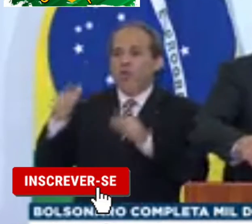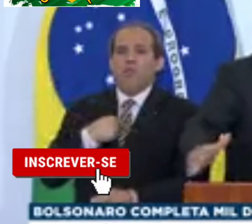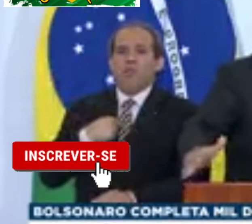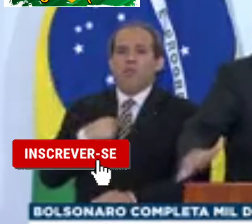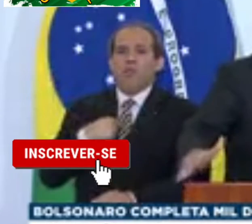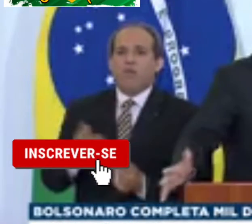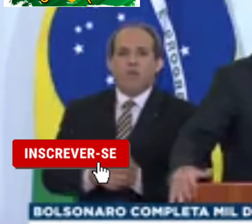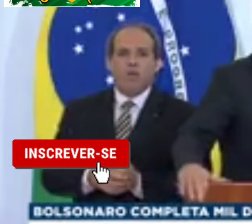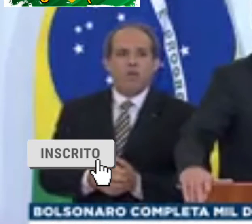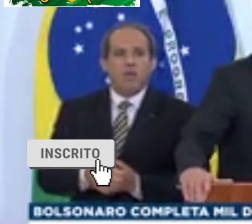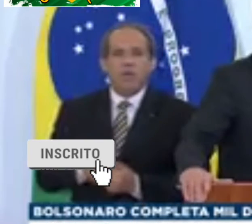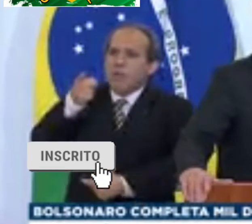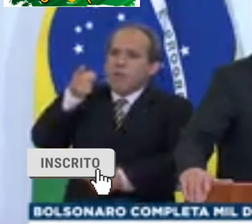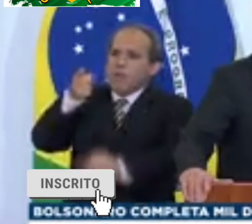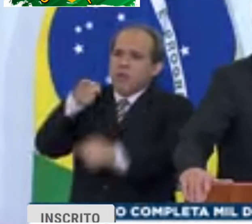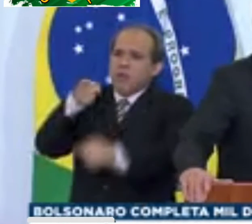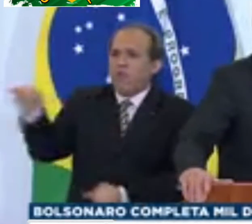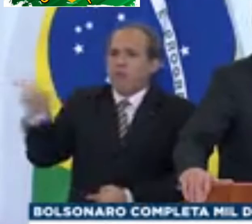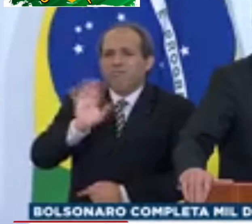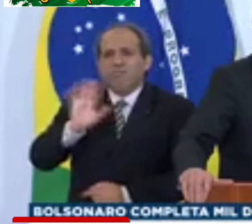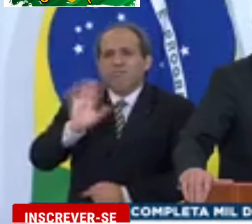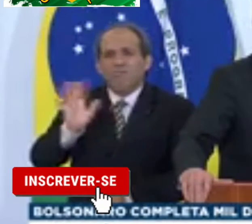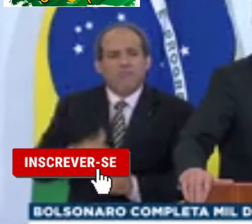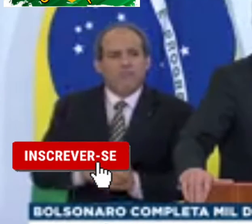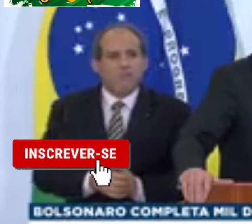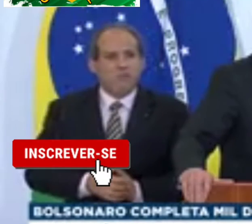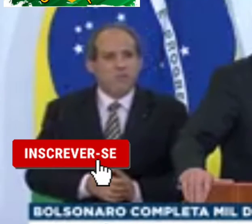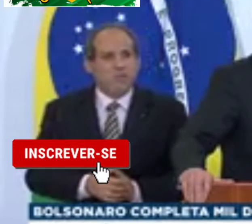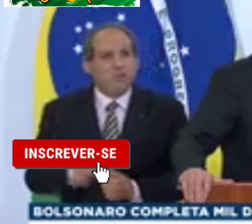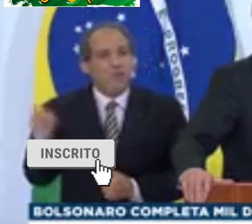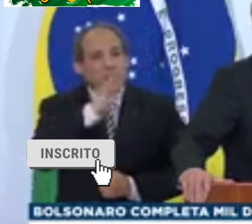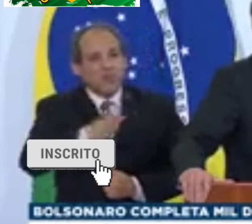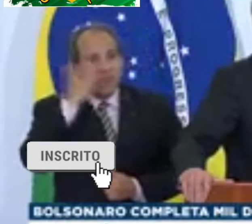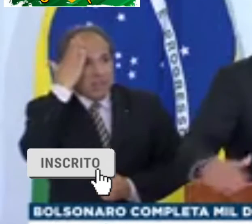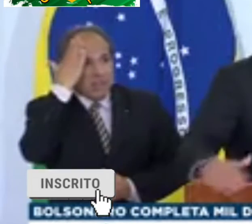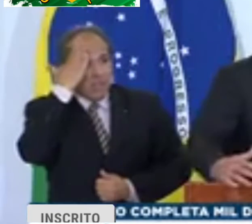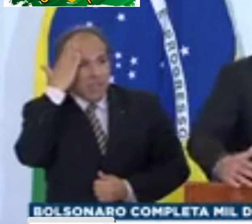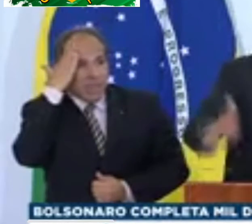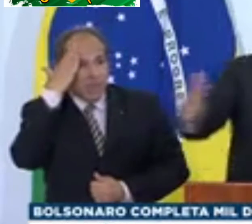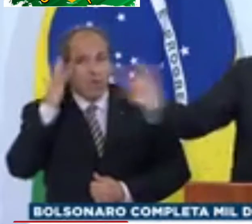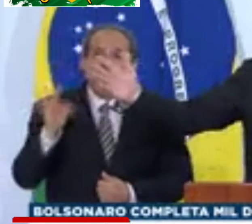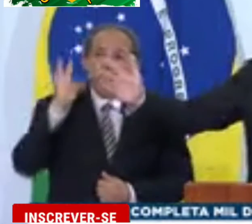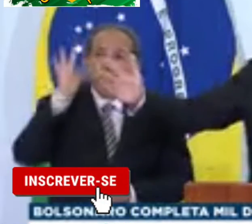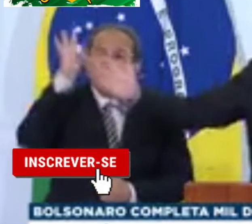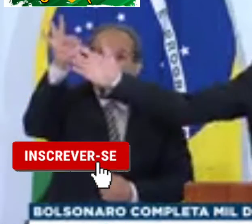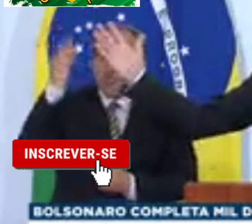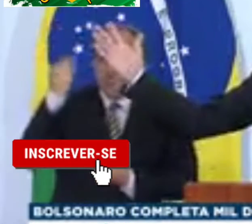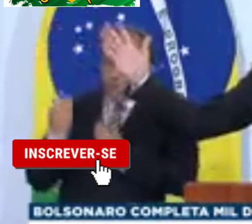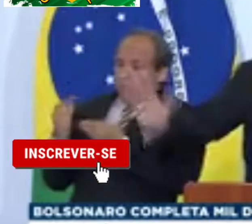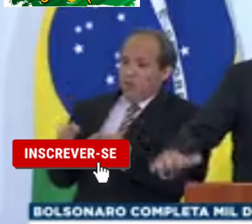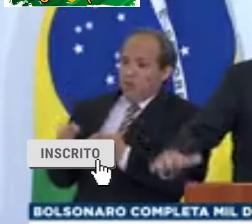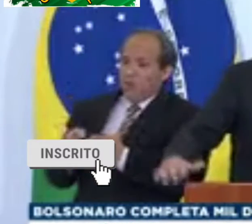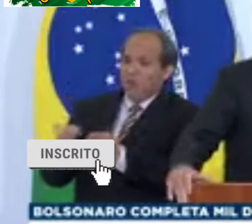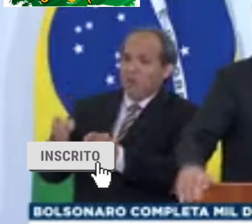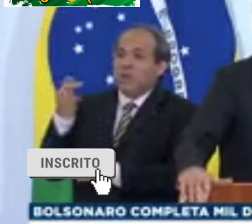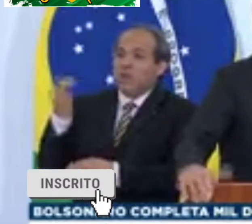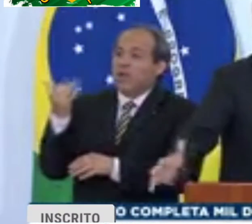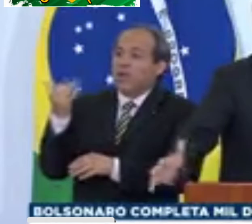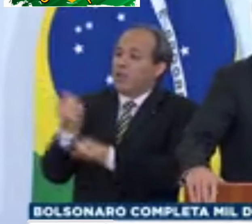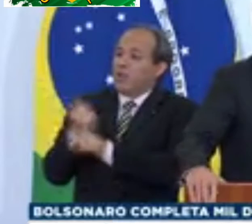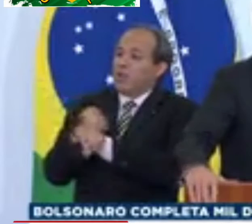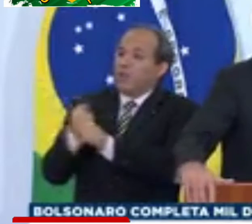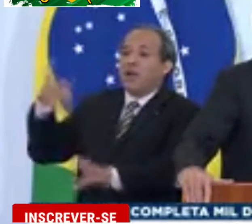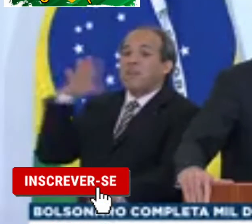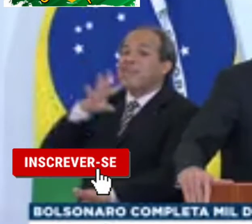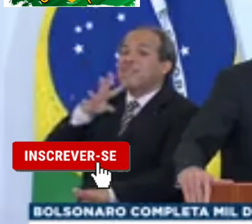não tenho que debater contigo. Você já sabe qual é o filme do futuro, porque você viveu 14 anos passado esse